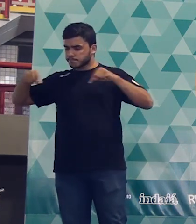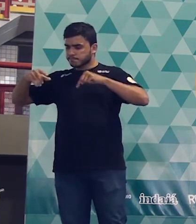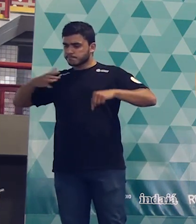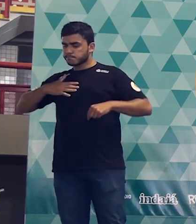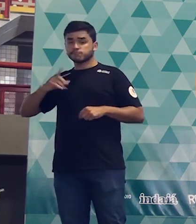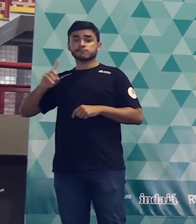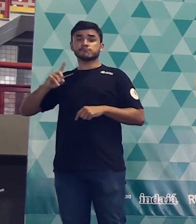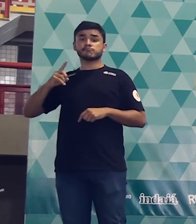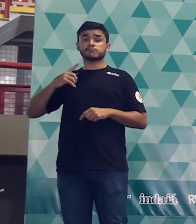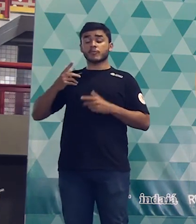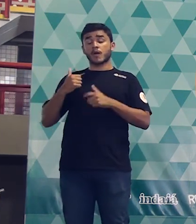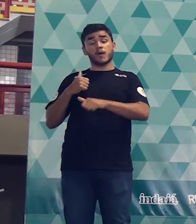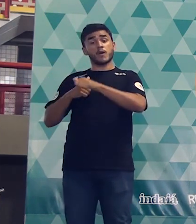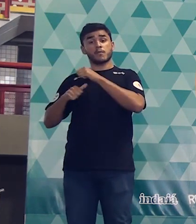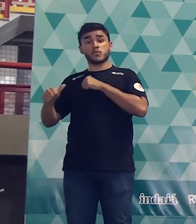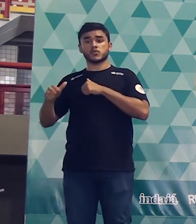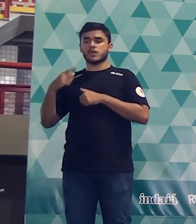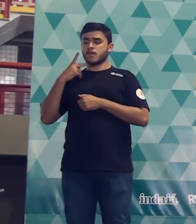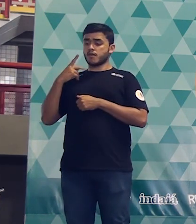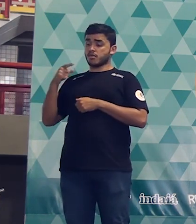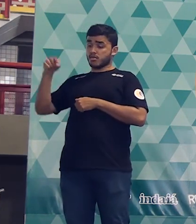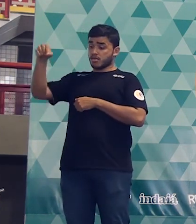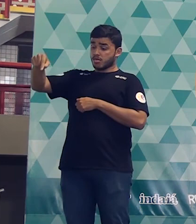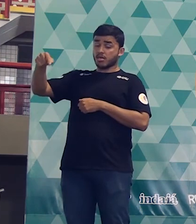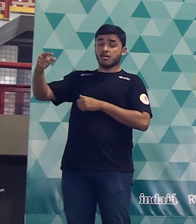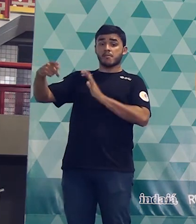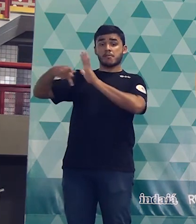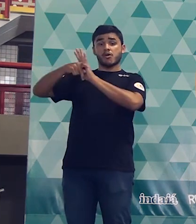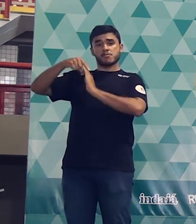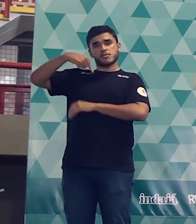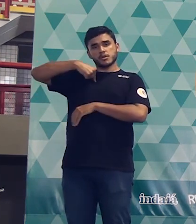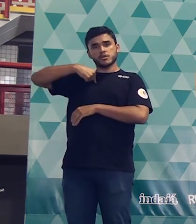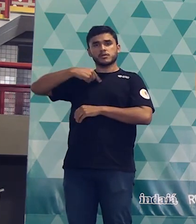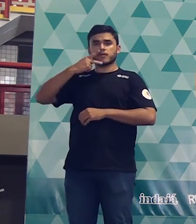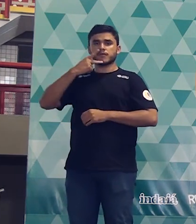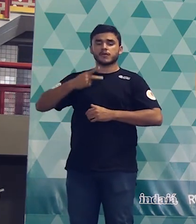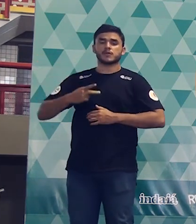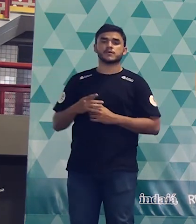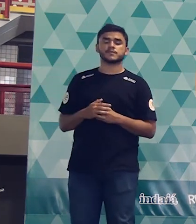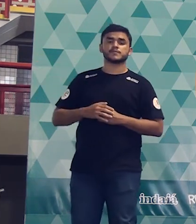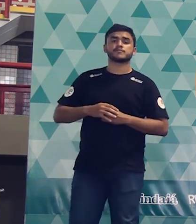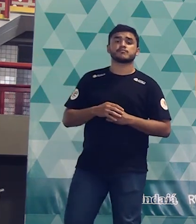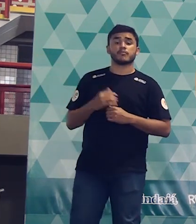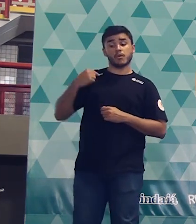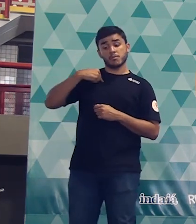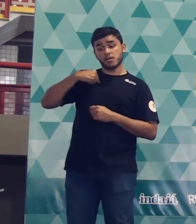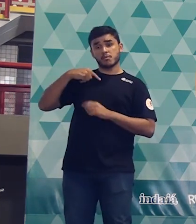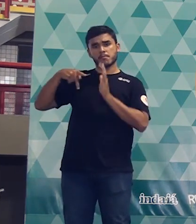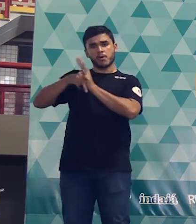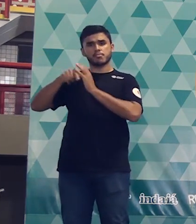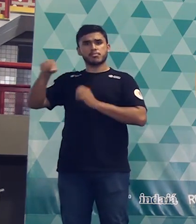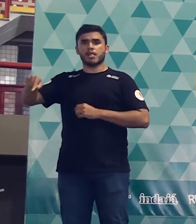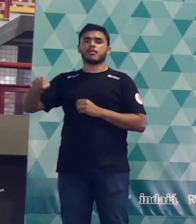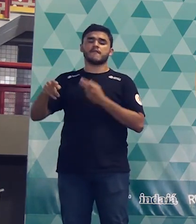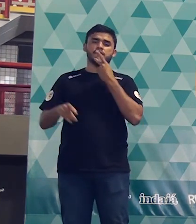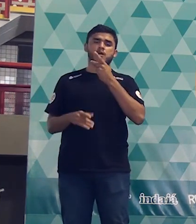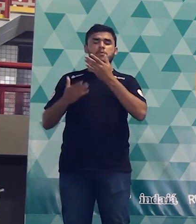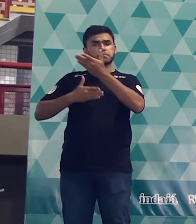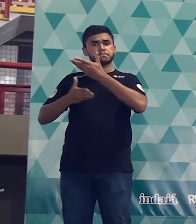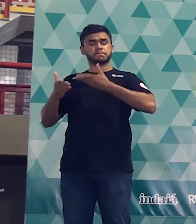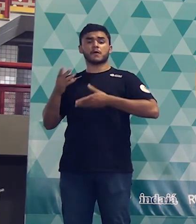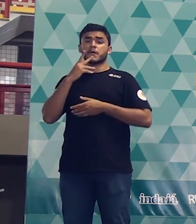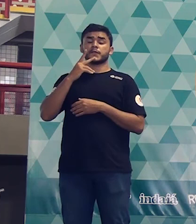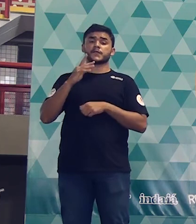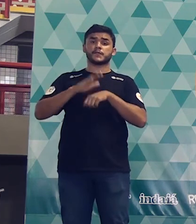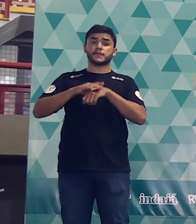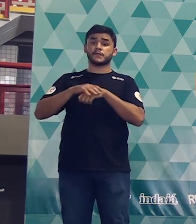certeza. Todas as coisas estão interligadas, como o sangue que une uma família. Tudo está relacionado entre si. O que